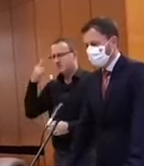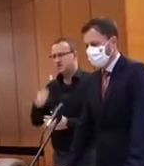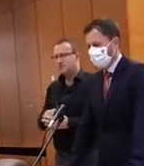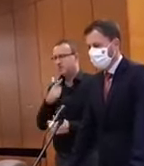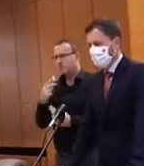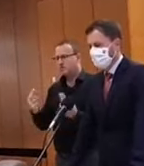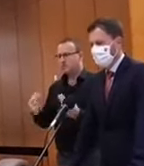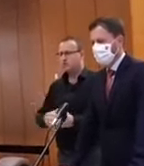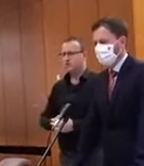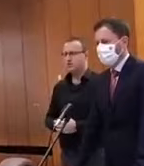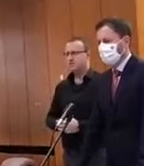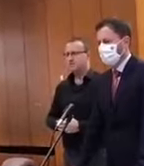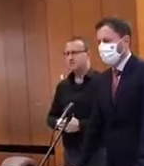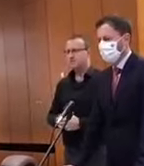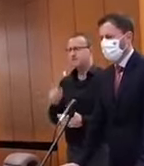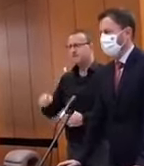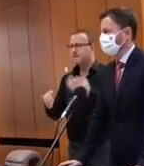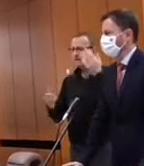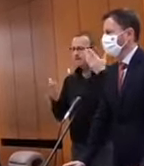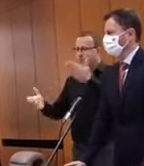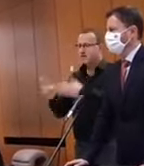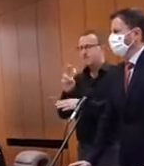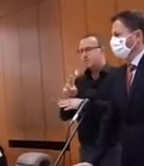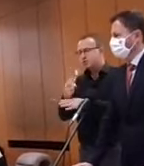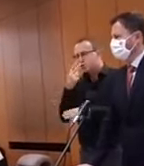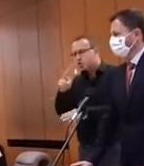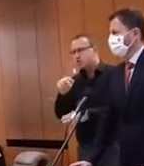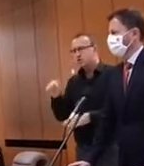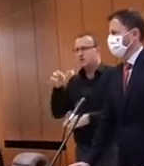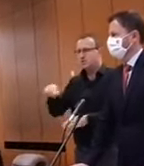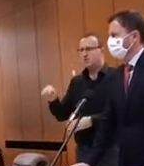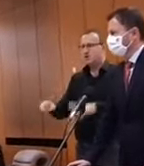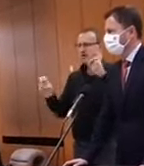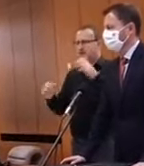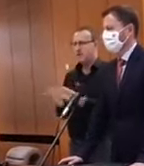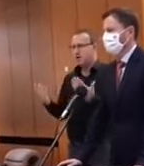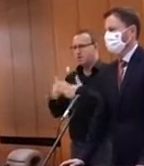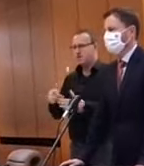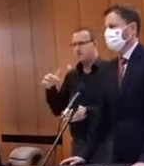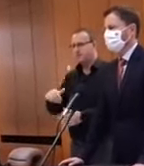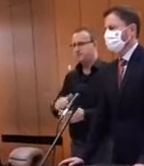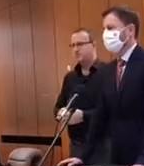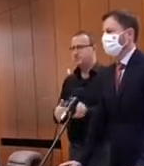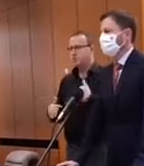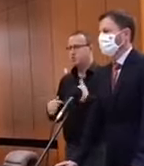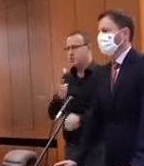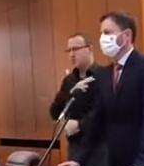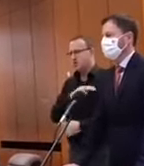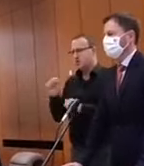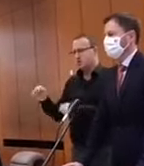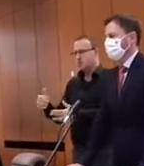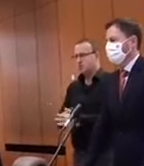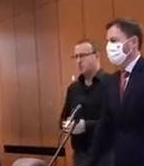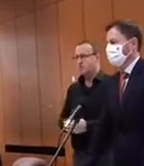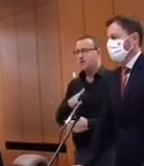je dôležité tomu venovať pozornosť, prítomnosť, pozornosť tejto téme automaticky dáva. Ja som taktiež ocenil a